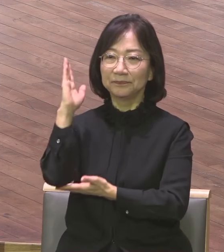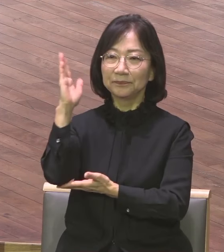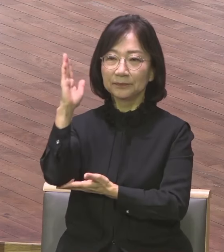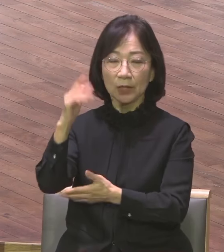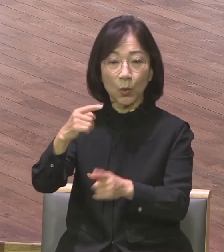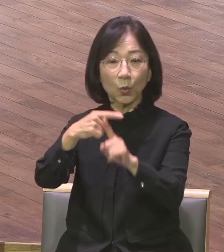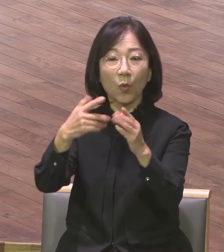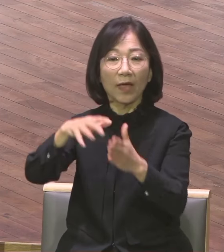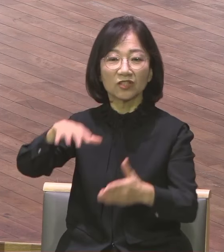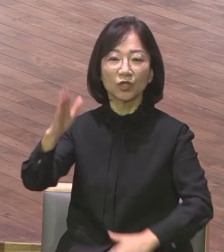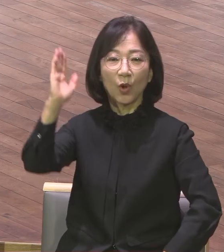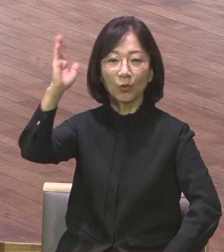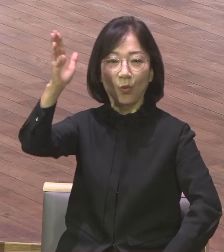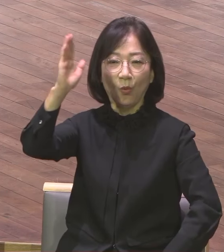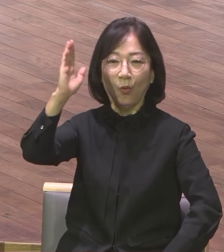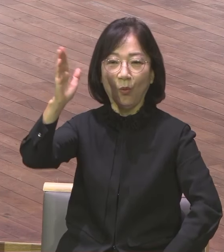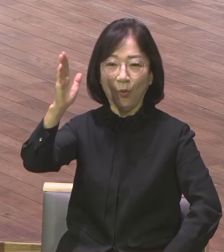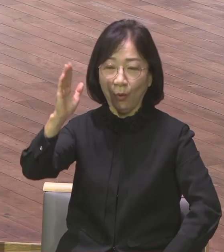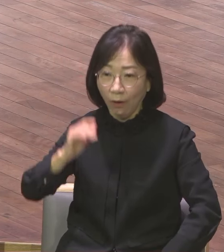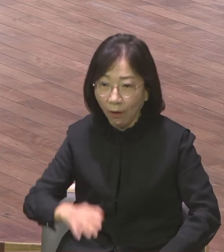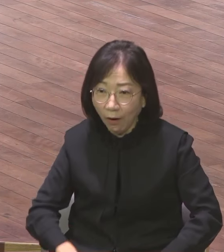그렇게 똑같이